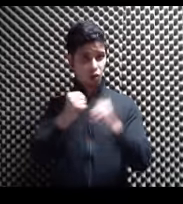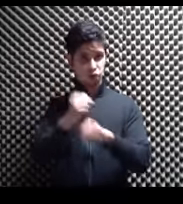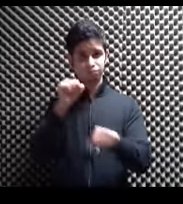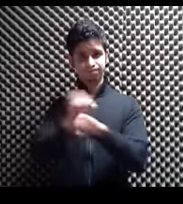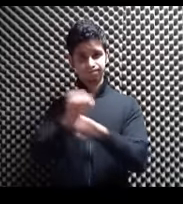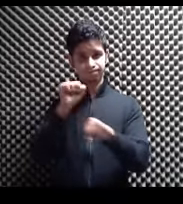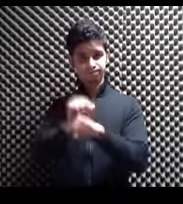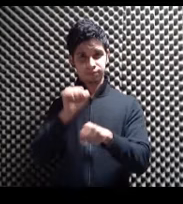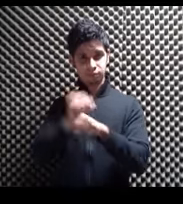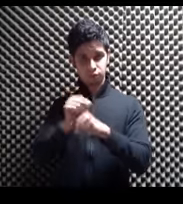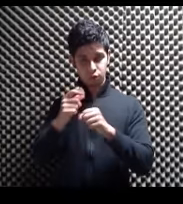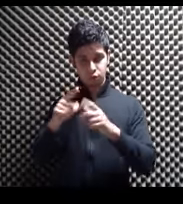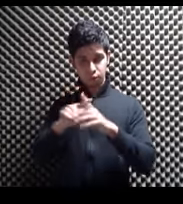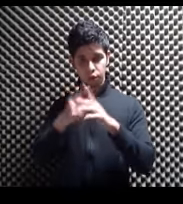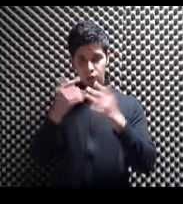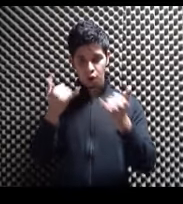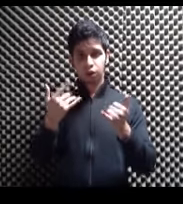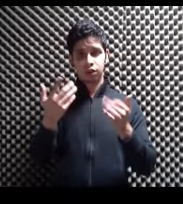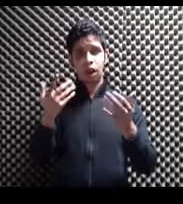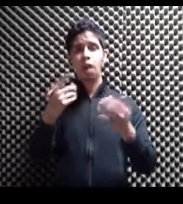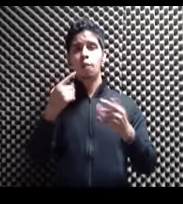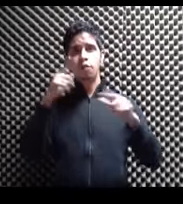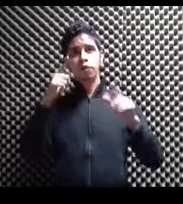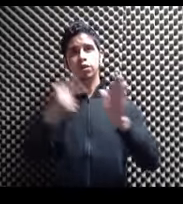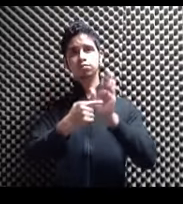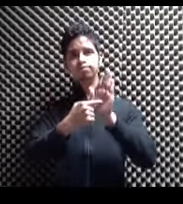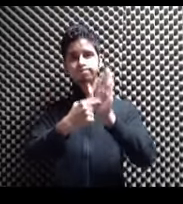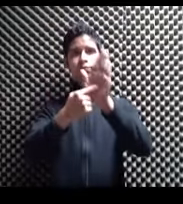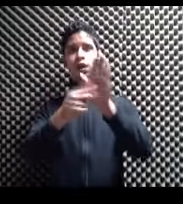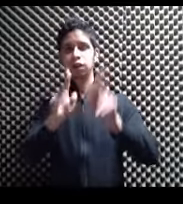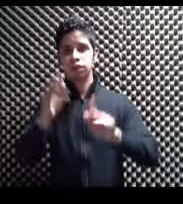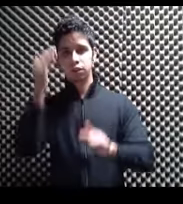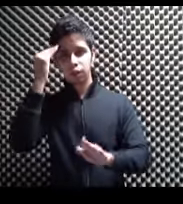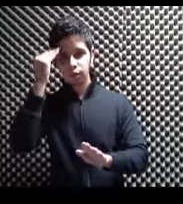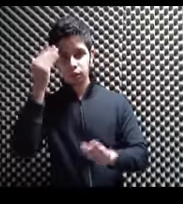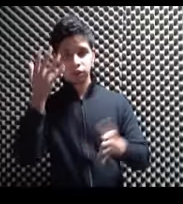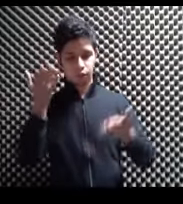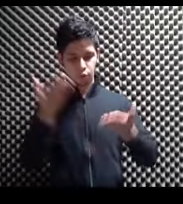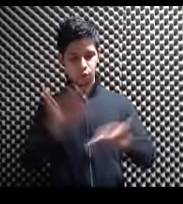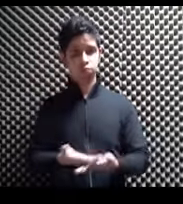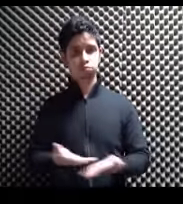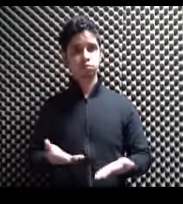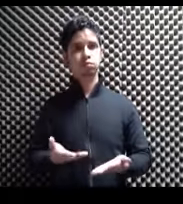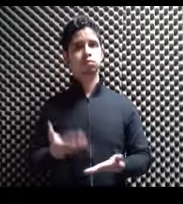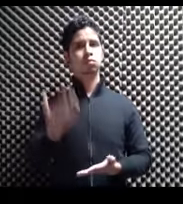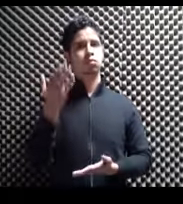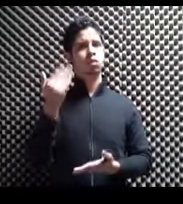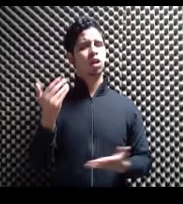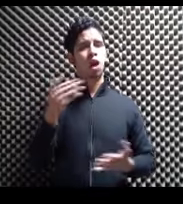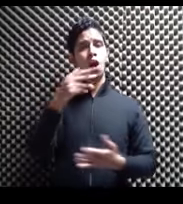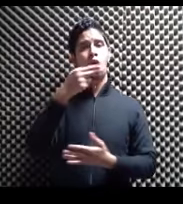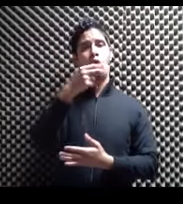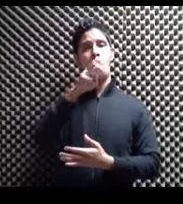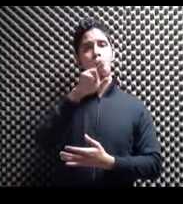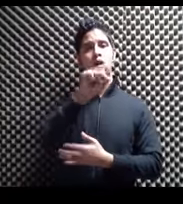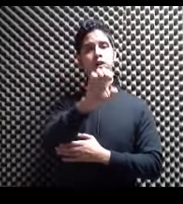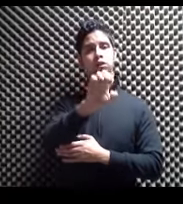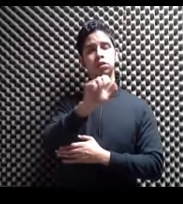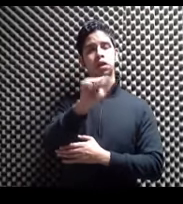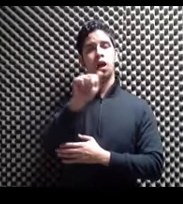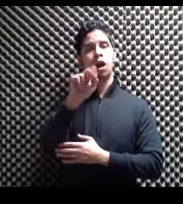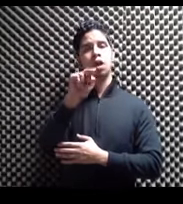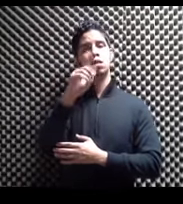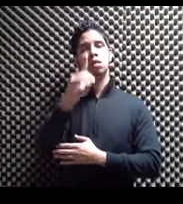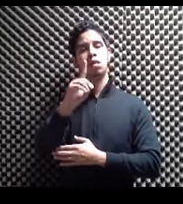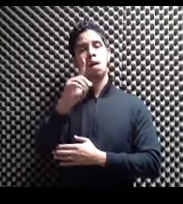aquí. Estamos aquí. Estás aquí. Y entonces, ¿qué hace? Porque Horse and Ponies Inc. tiene como que 2 vías.